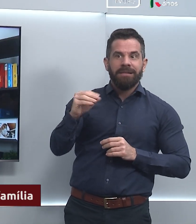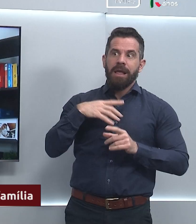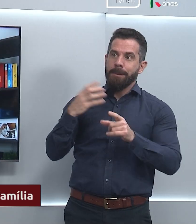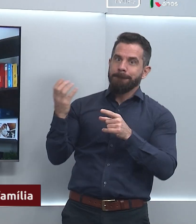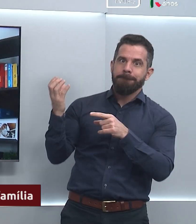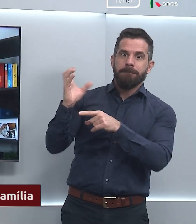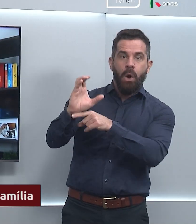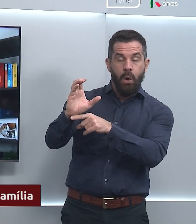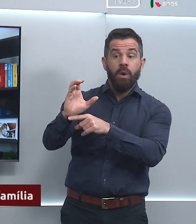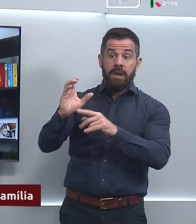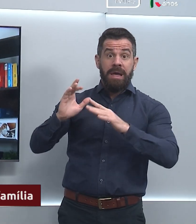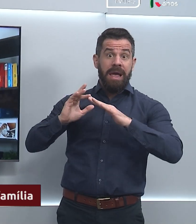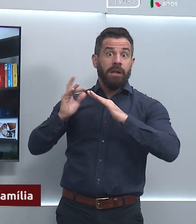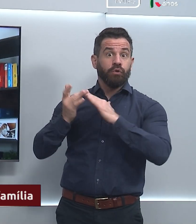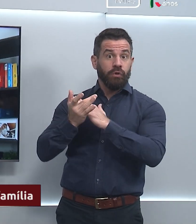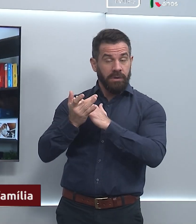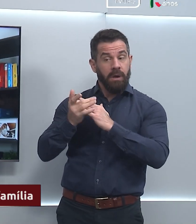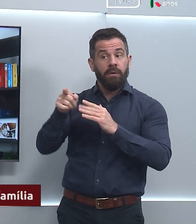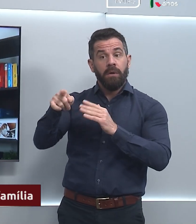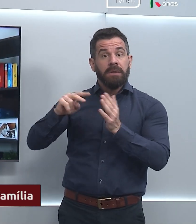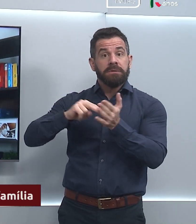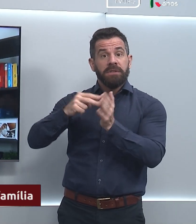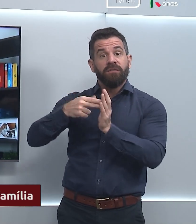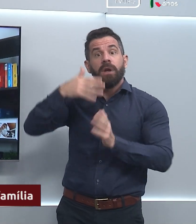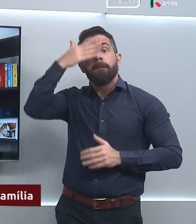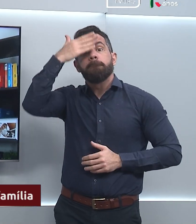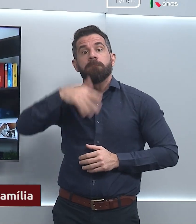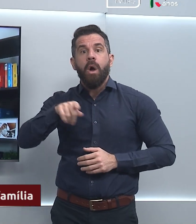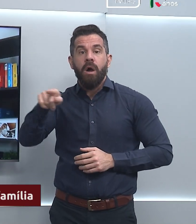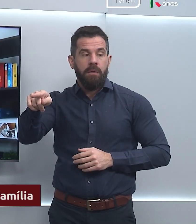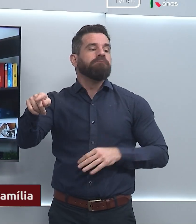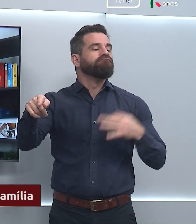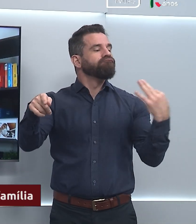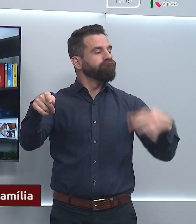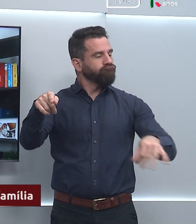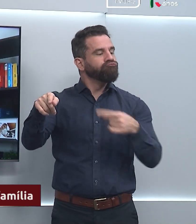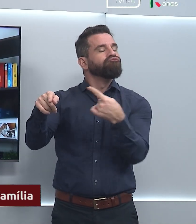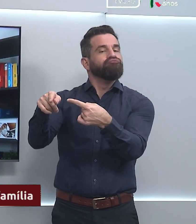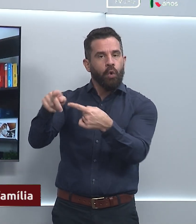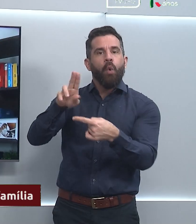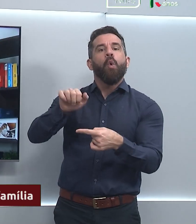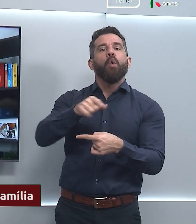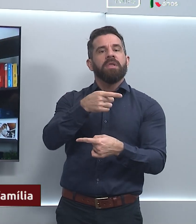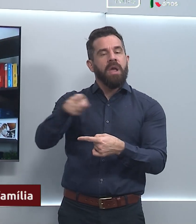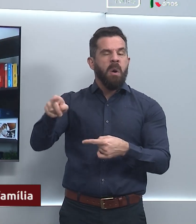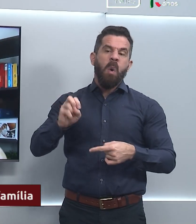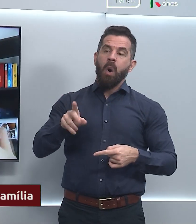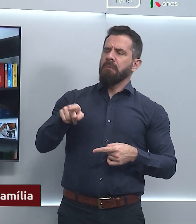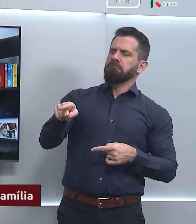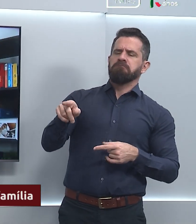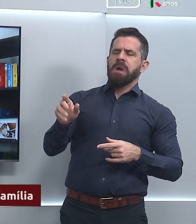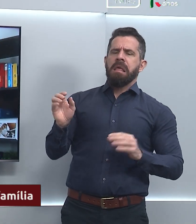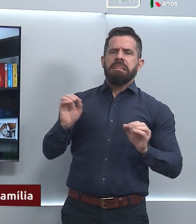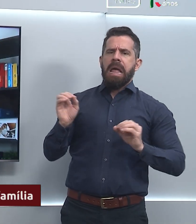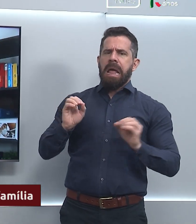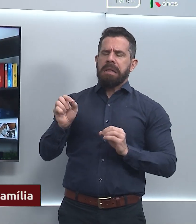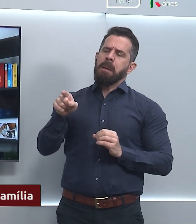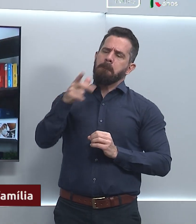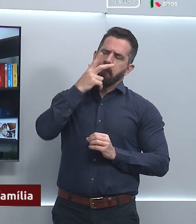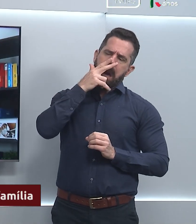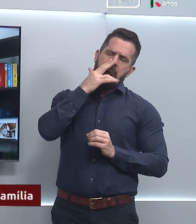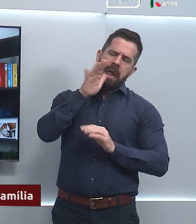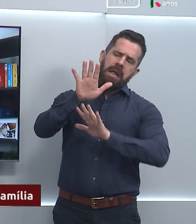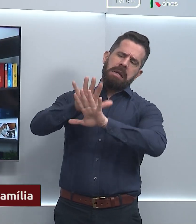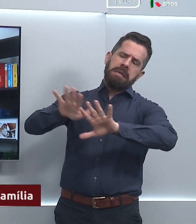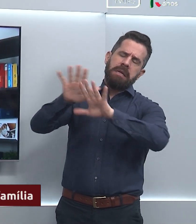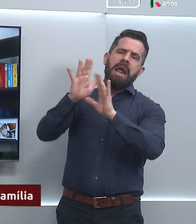social, ela vai ser utilizada como um meio de prova para dizer, olha, era união estável, não era união estável, era apenas um namoro. Então,